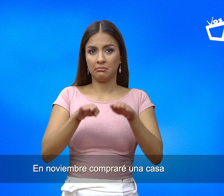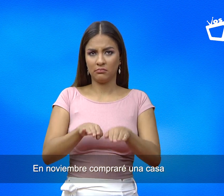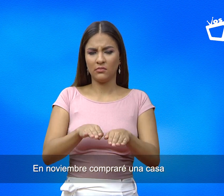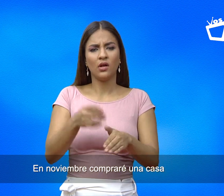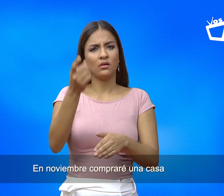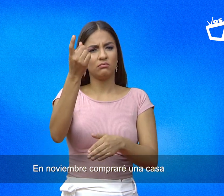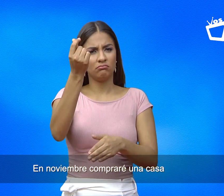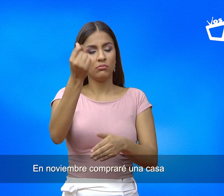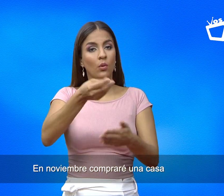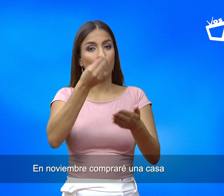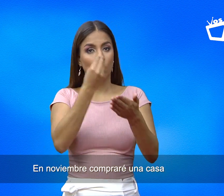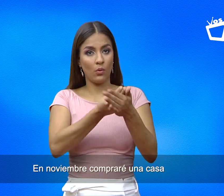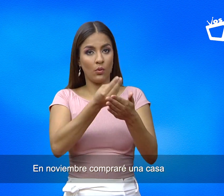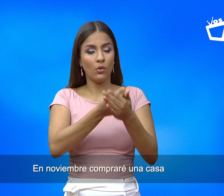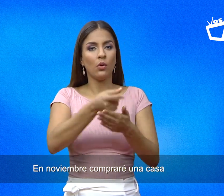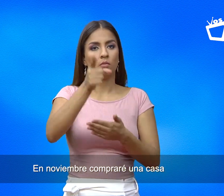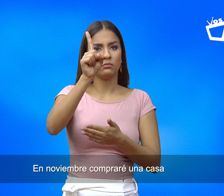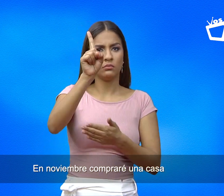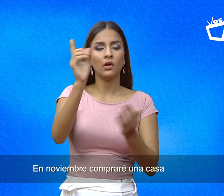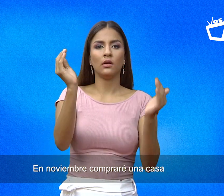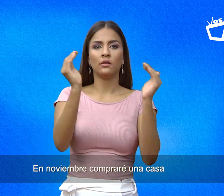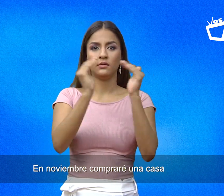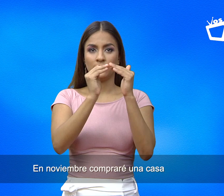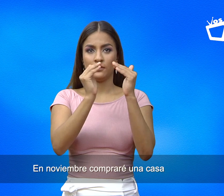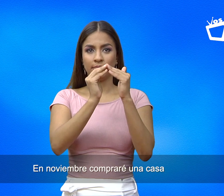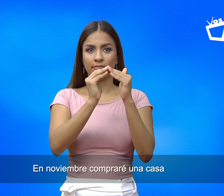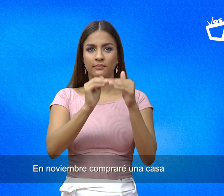en noviembre compraré una casa